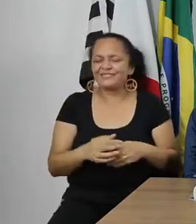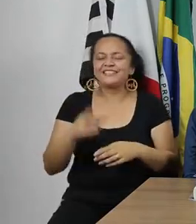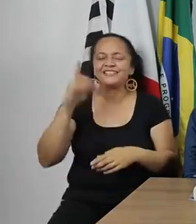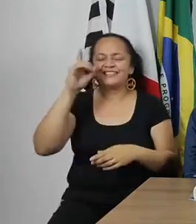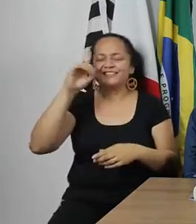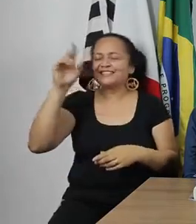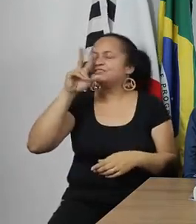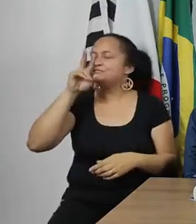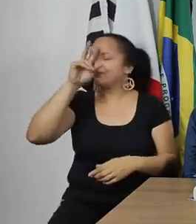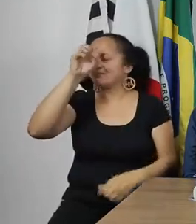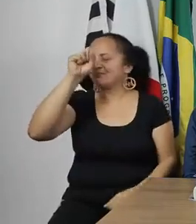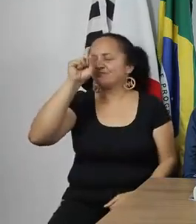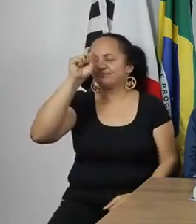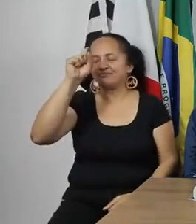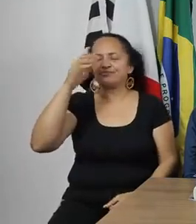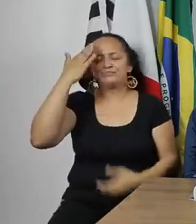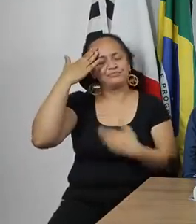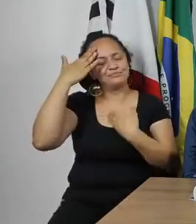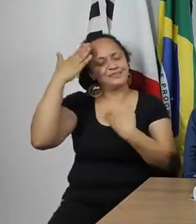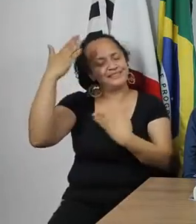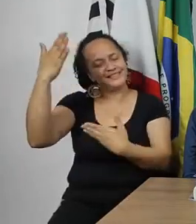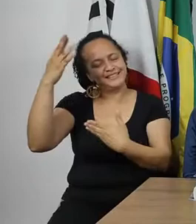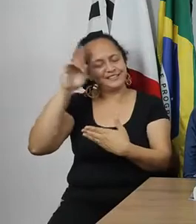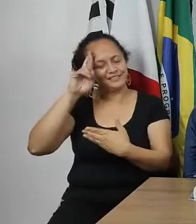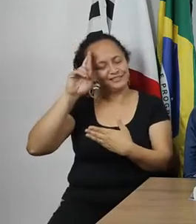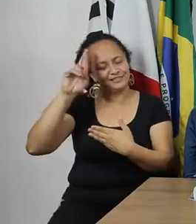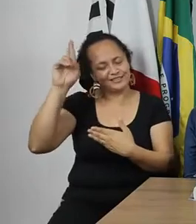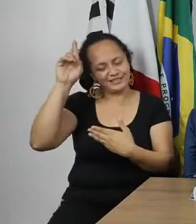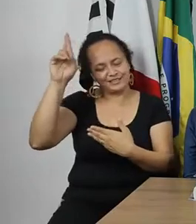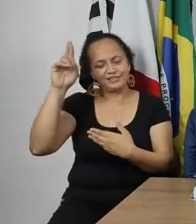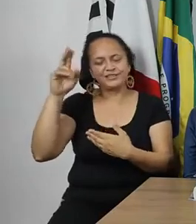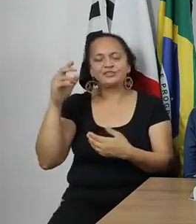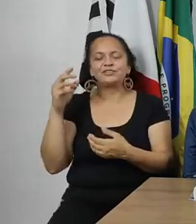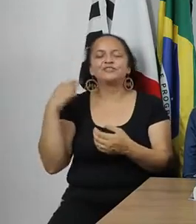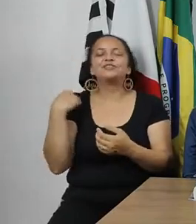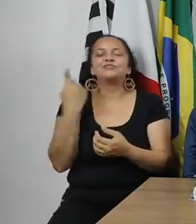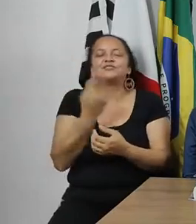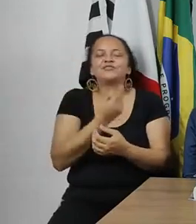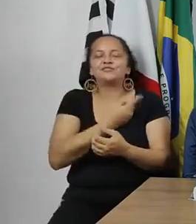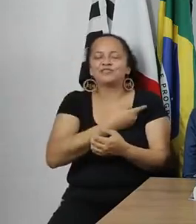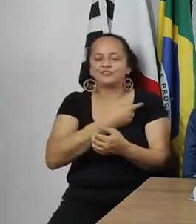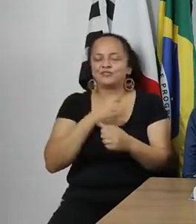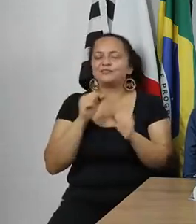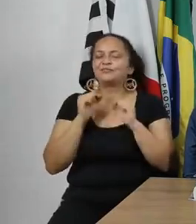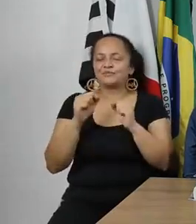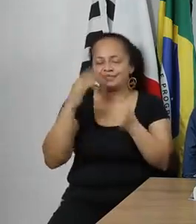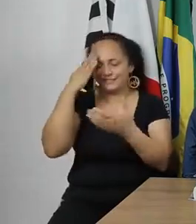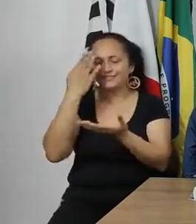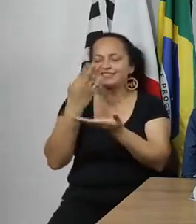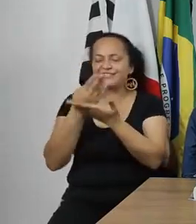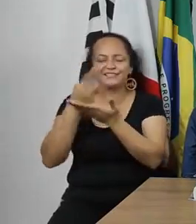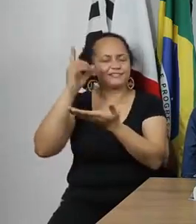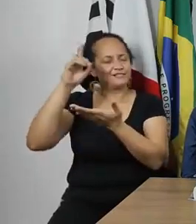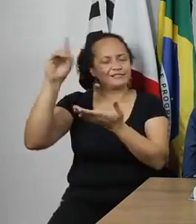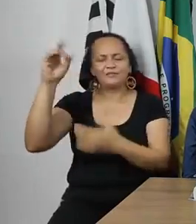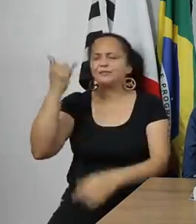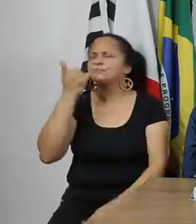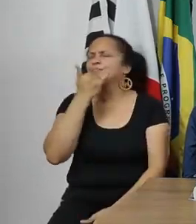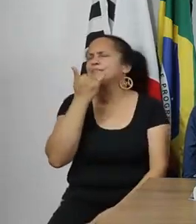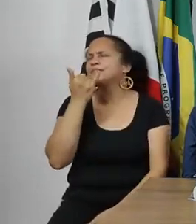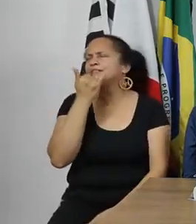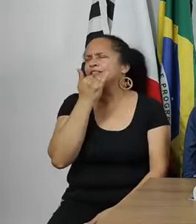nome, Jesus. Muito obrigado, Senhor, porque o nosso refúgio está em Ti. Perdoa, Senhor, a